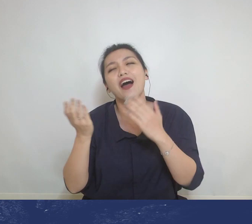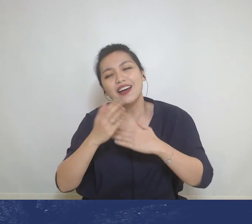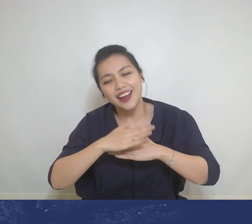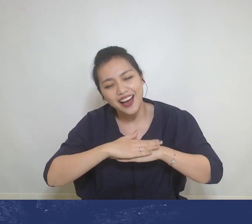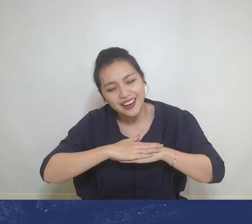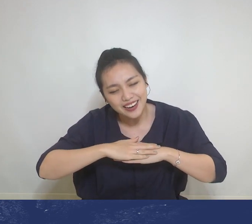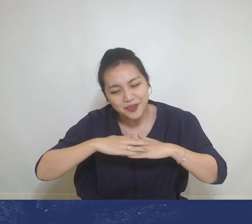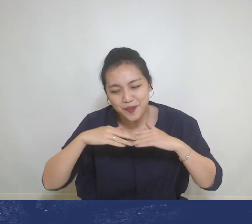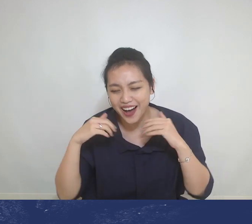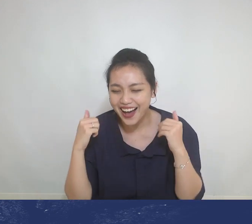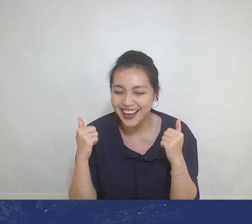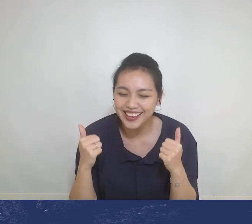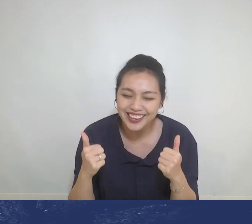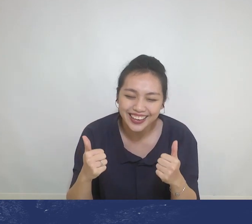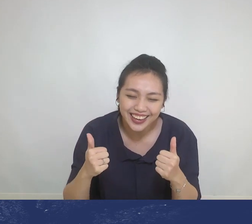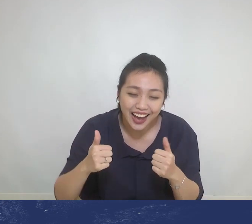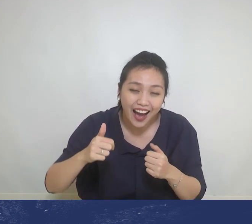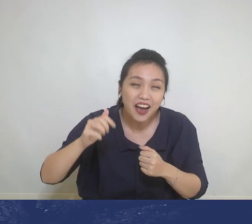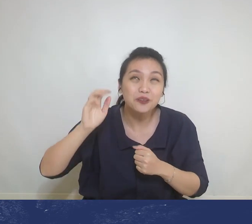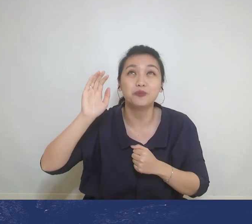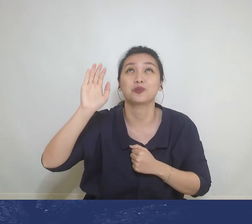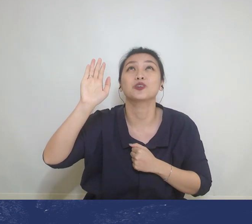kagum akan